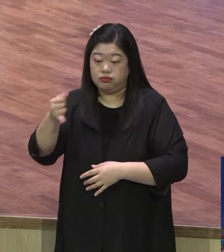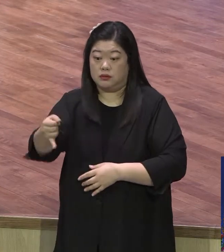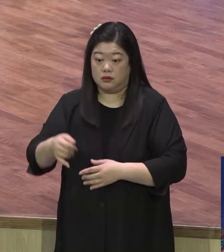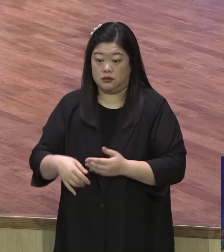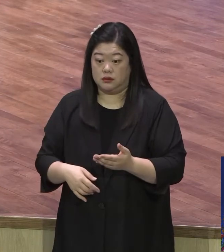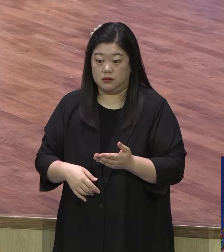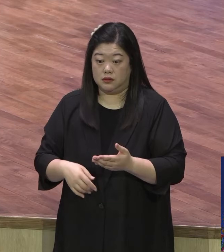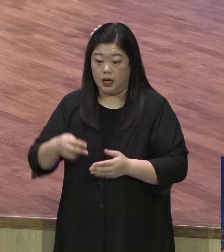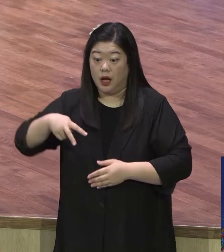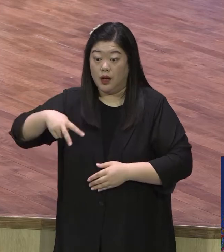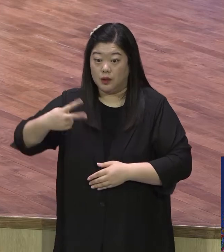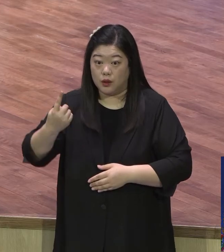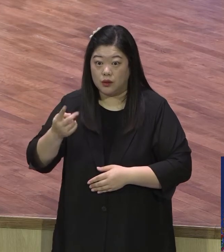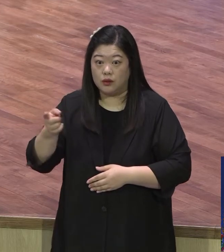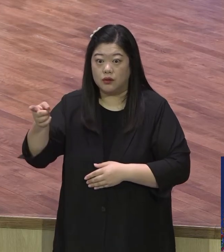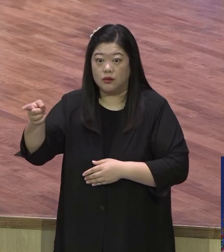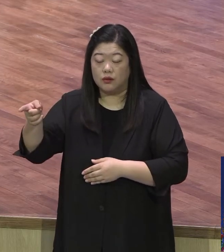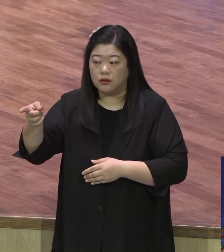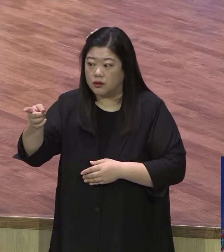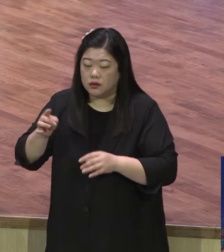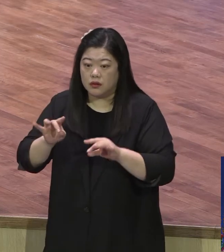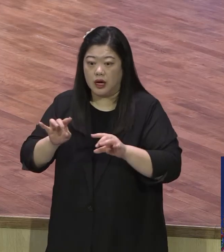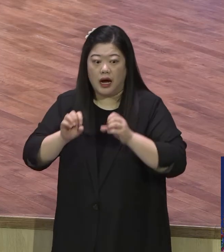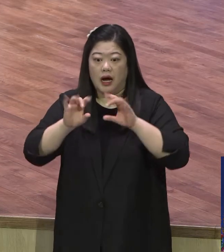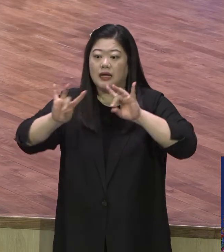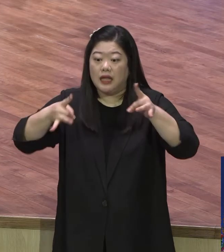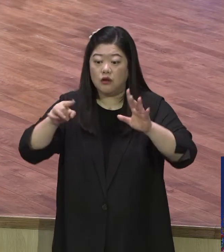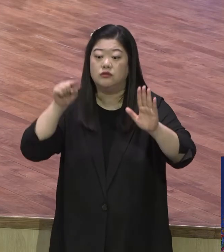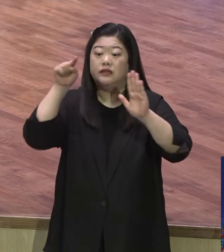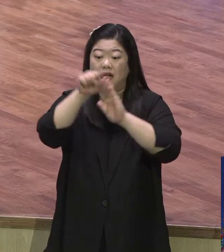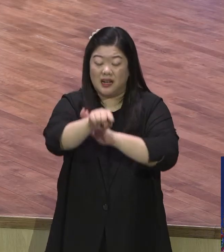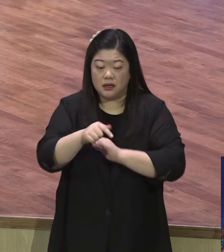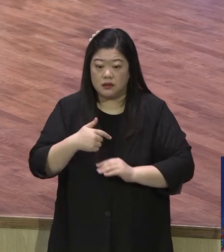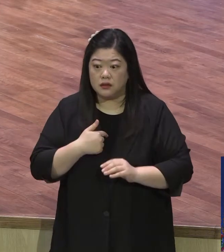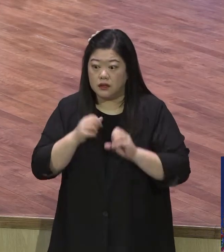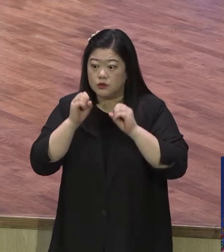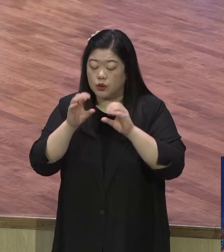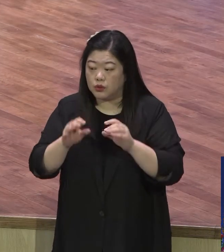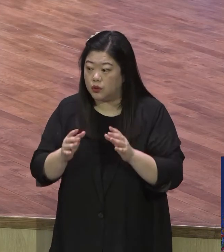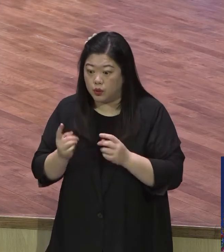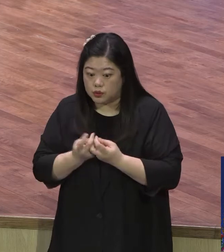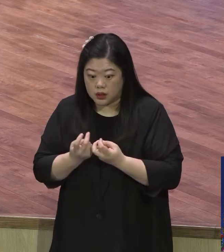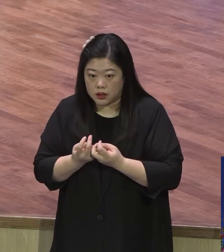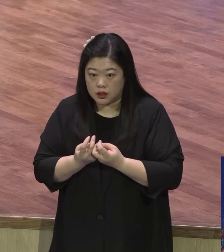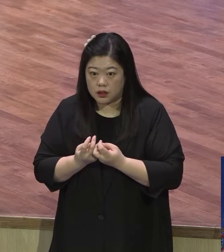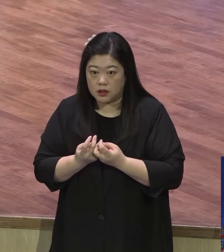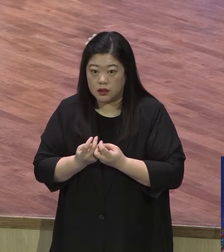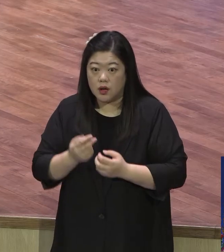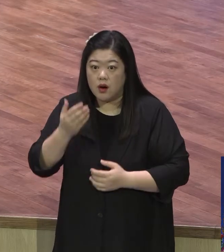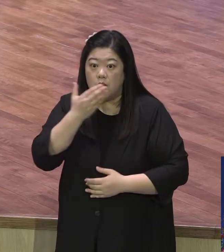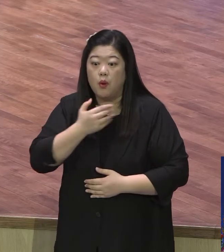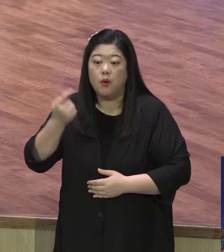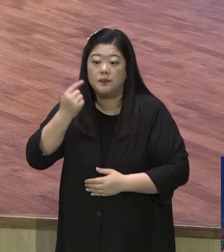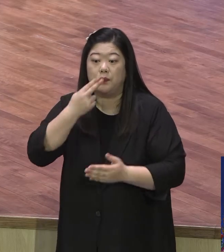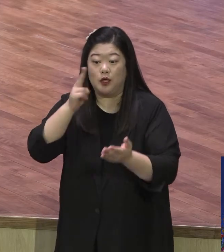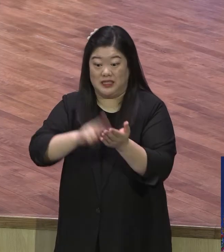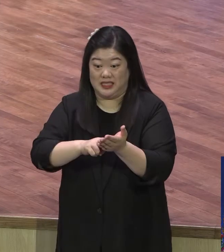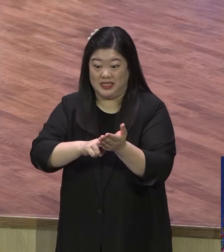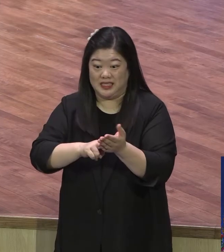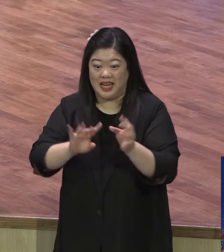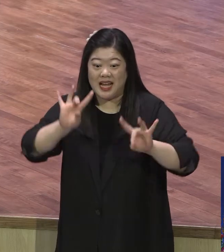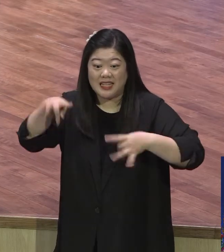상담하러 오겠다 하는데 통제자가 갚고 없는데 복음 펜치 1과 2과 3과 딱 하니까